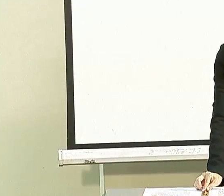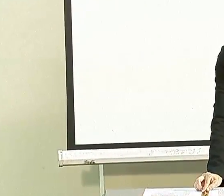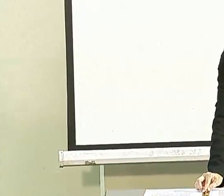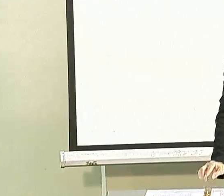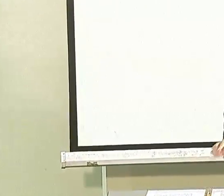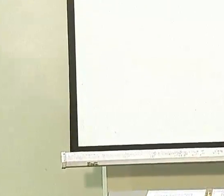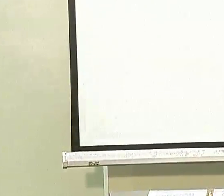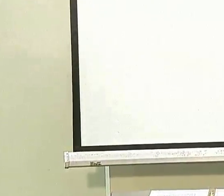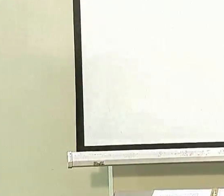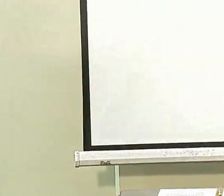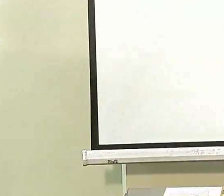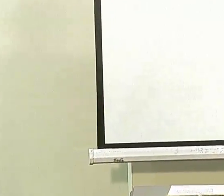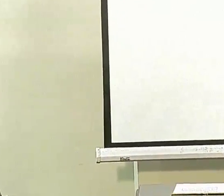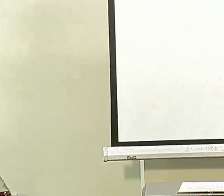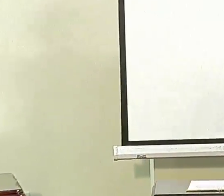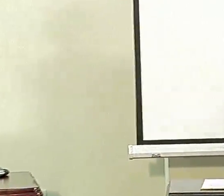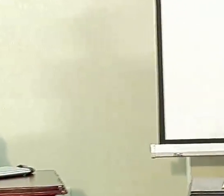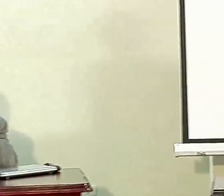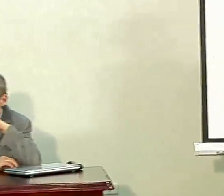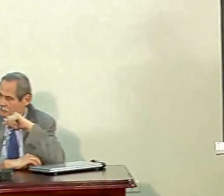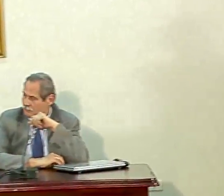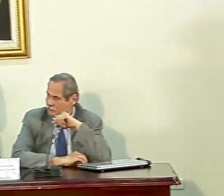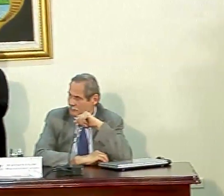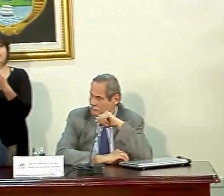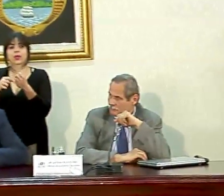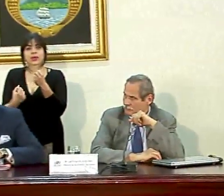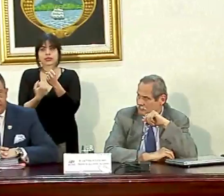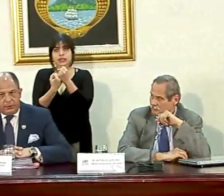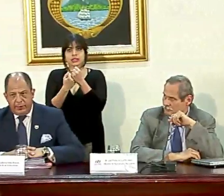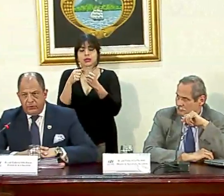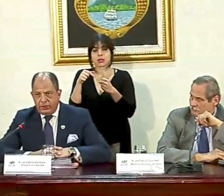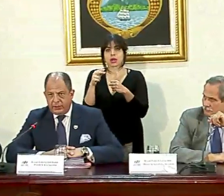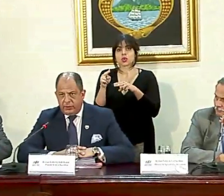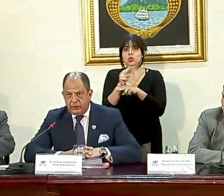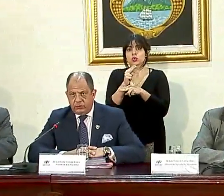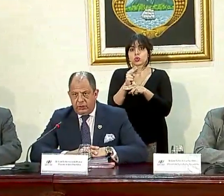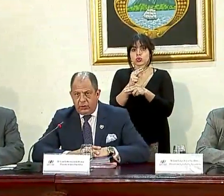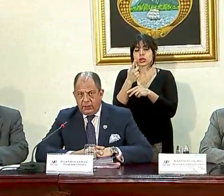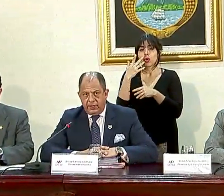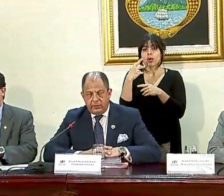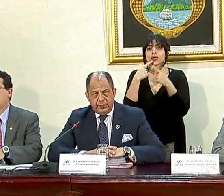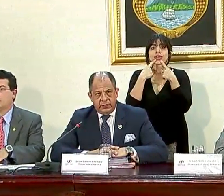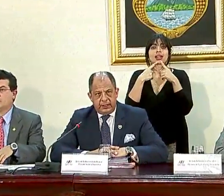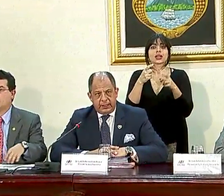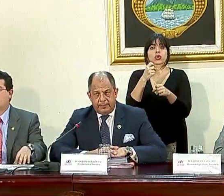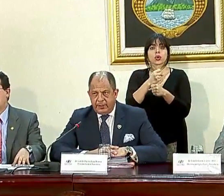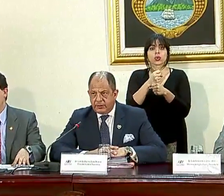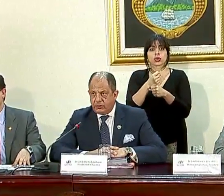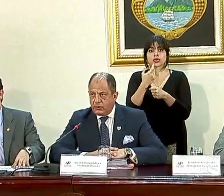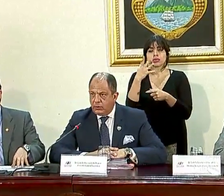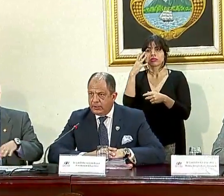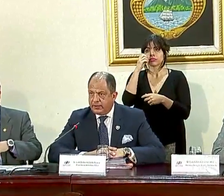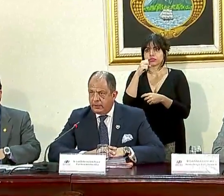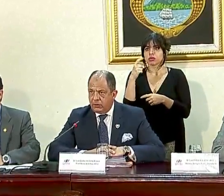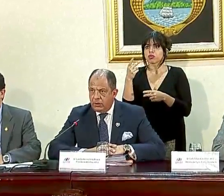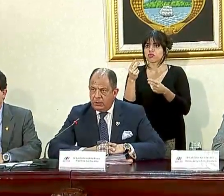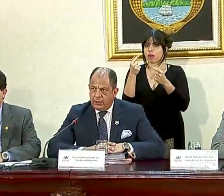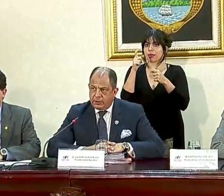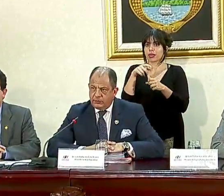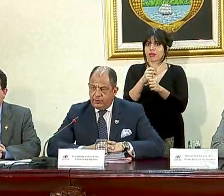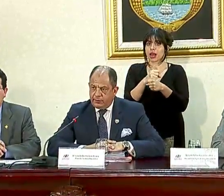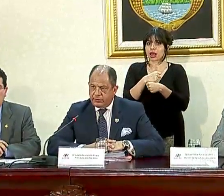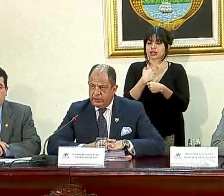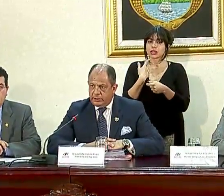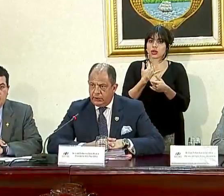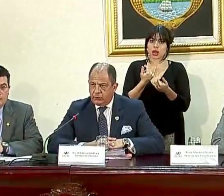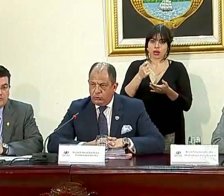Sí, la fuerza pública tiene un cuerpo de reserva que se moviliza por medio de un decreto ejecutivo. Habida cuenta de la rapidez con que hubo que hacerlo,